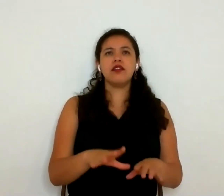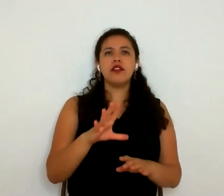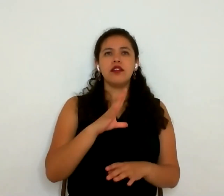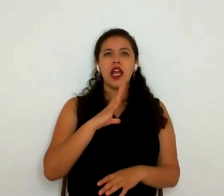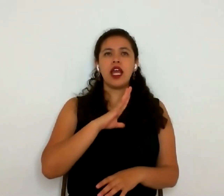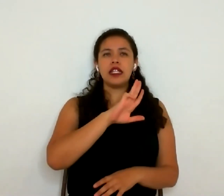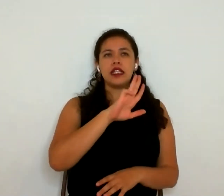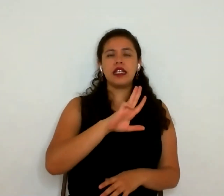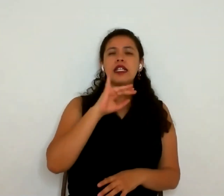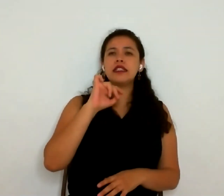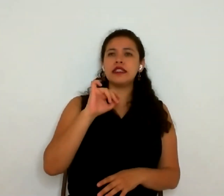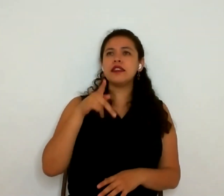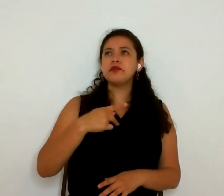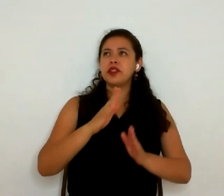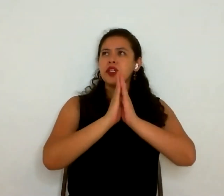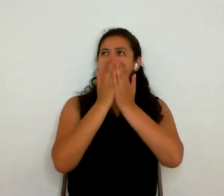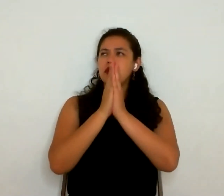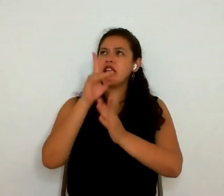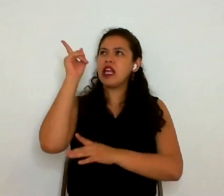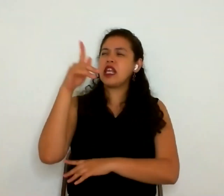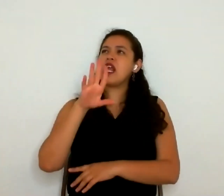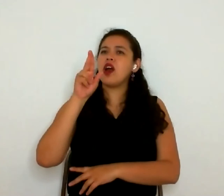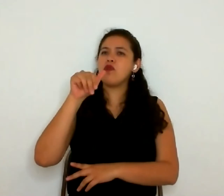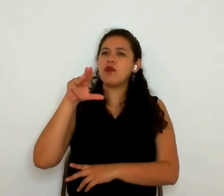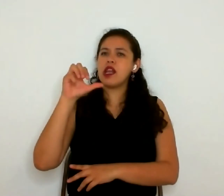pero está en la biblioteca de la unam